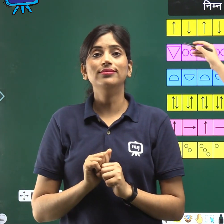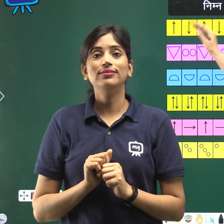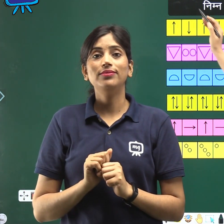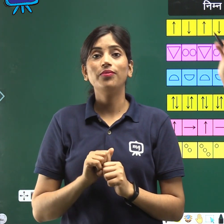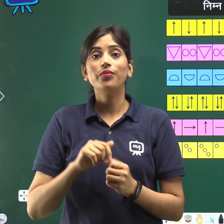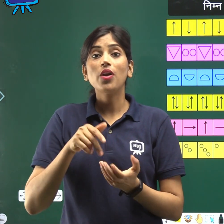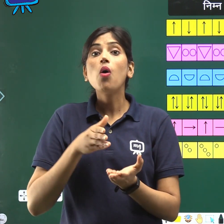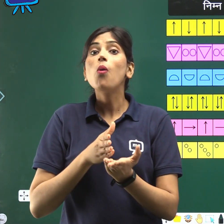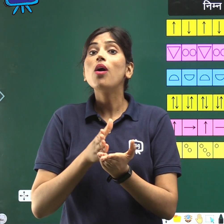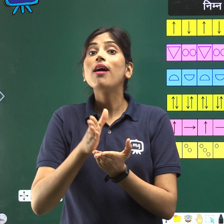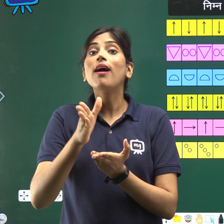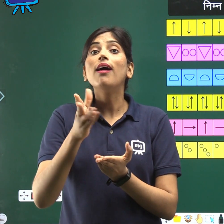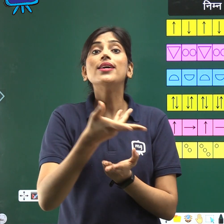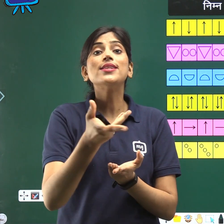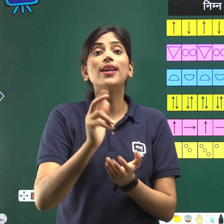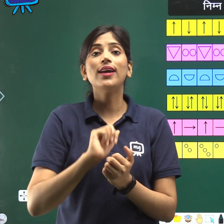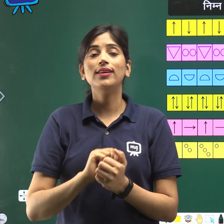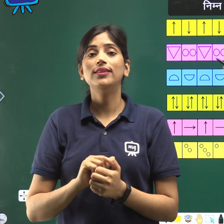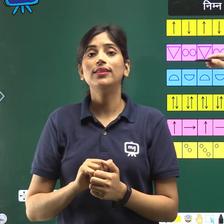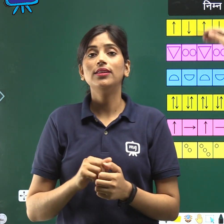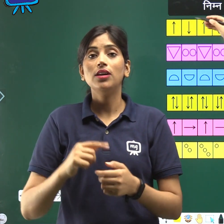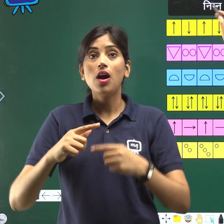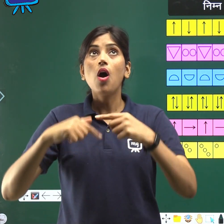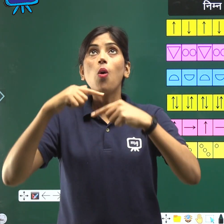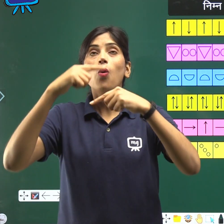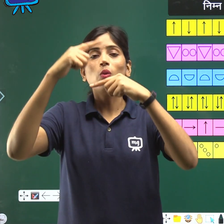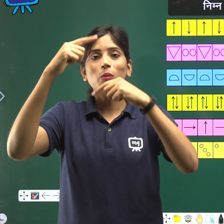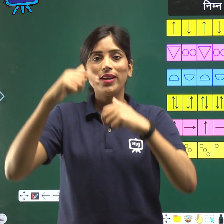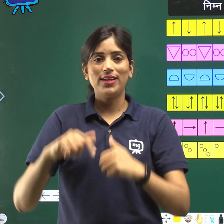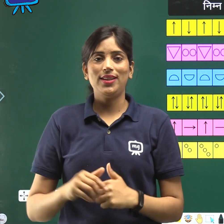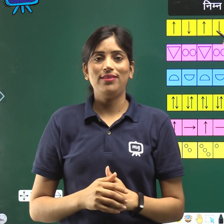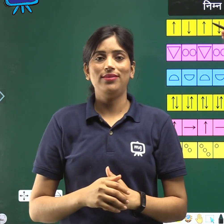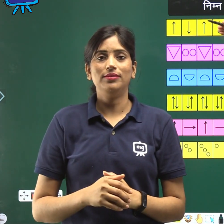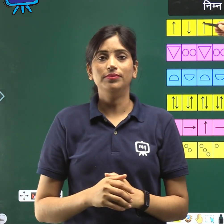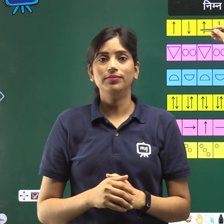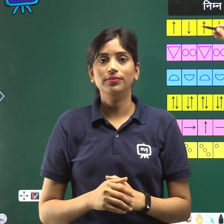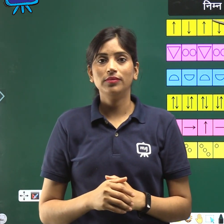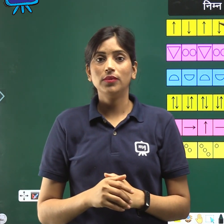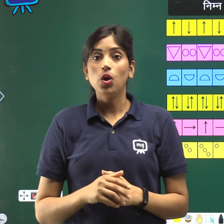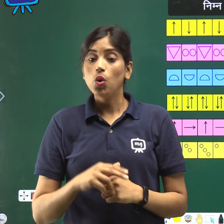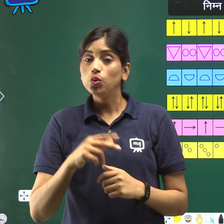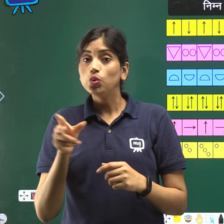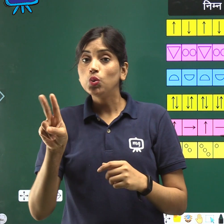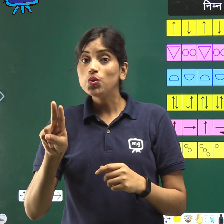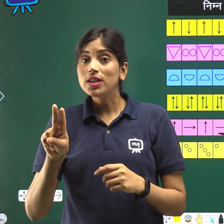वो कहाँ जा रहा है? ऊपर की तरफ। दूसरी